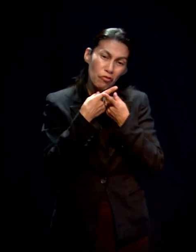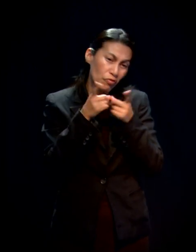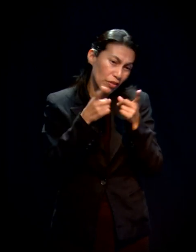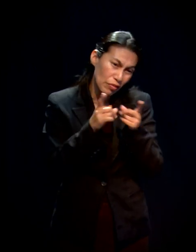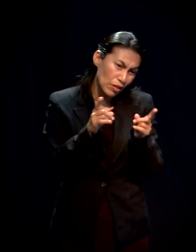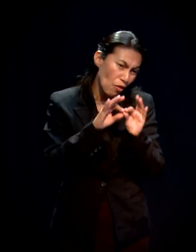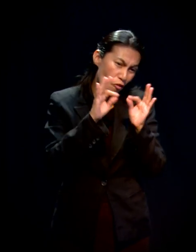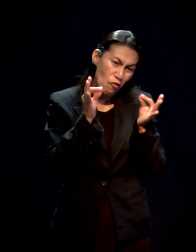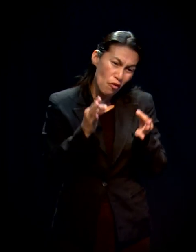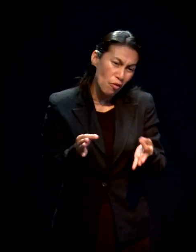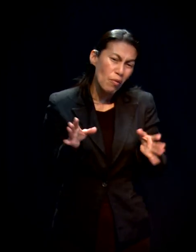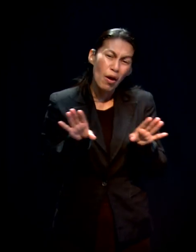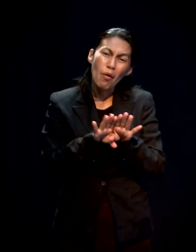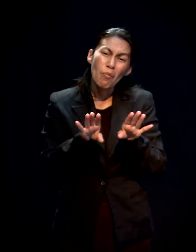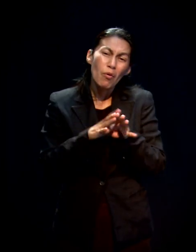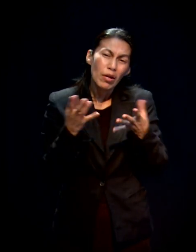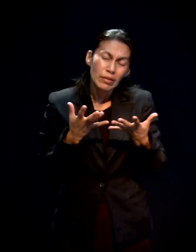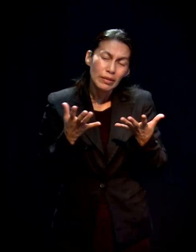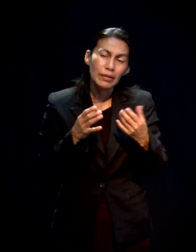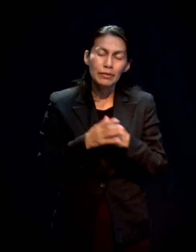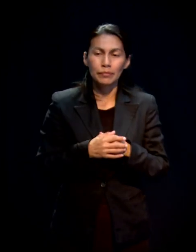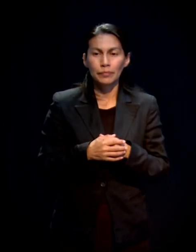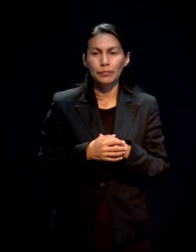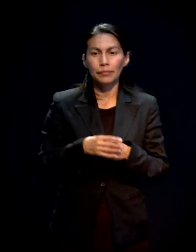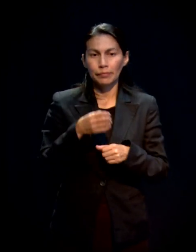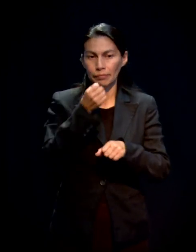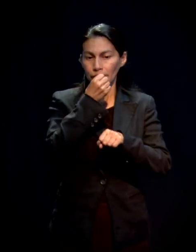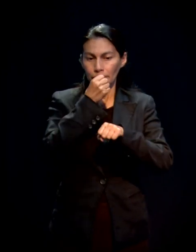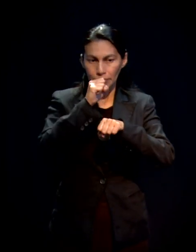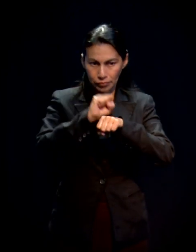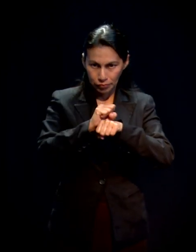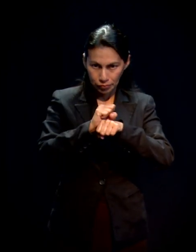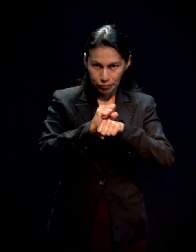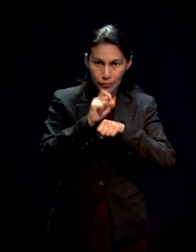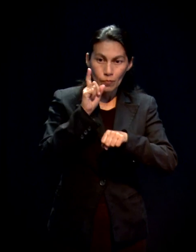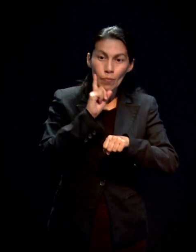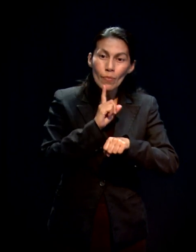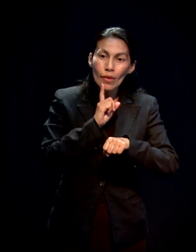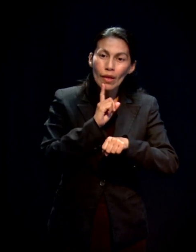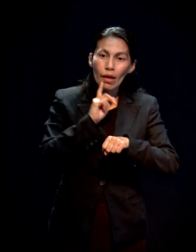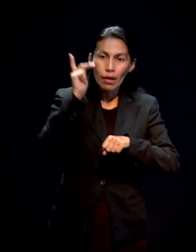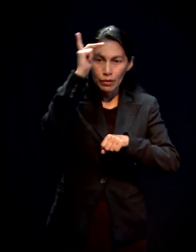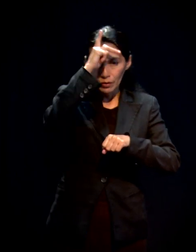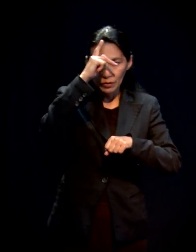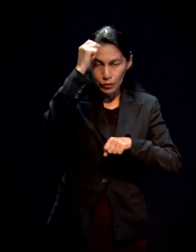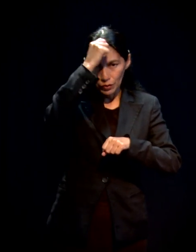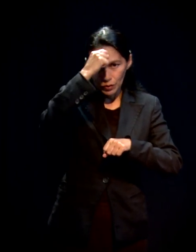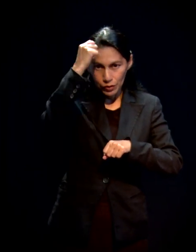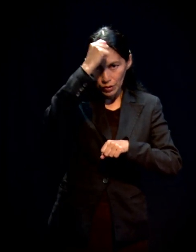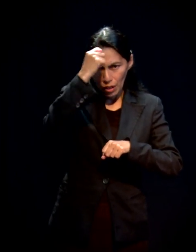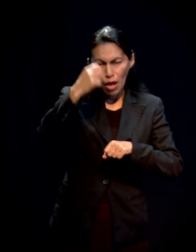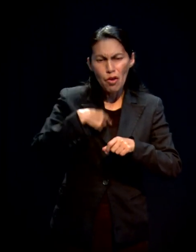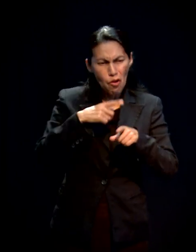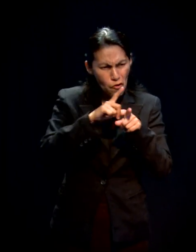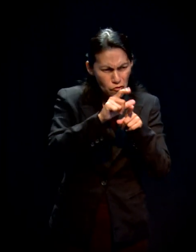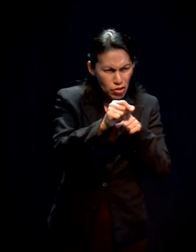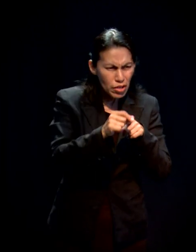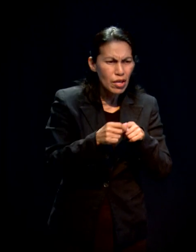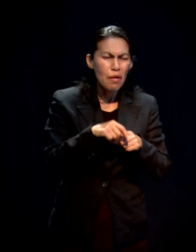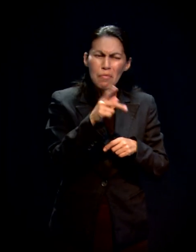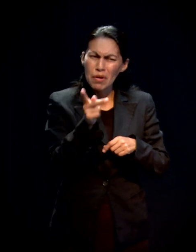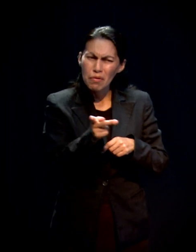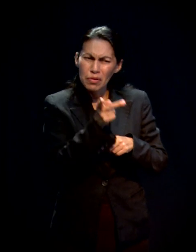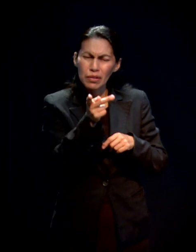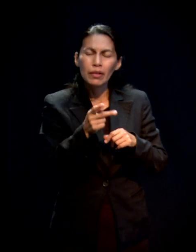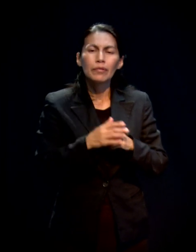diferentes maneras a ver cómo te pueden ayudar y fui a hablar con la secretaria ahí en teología donde pues